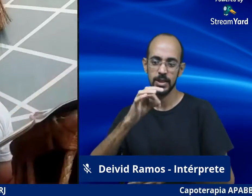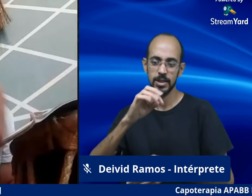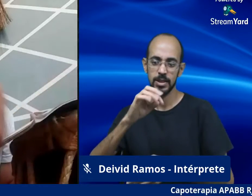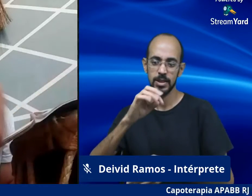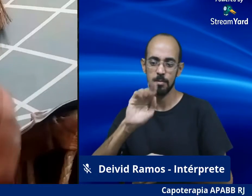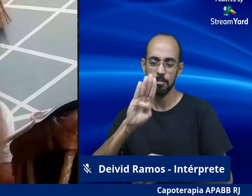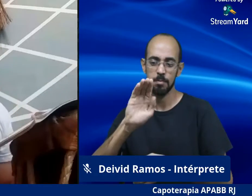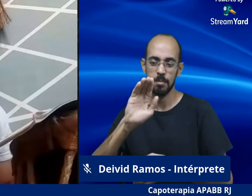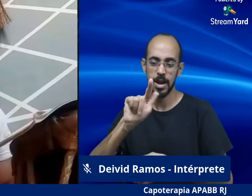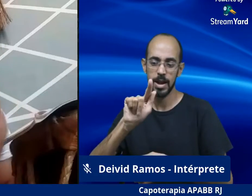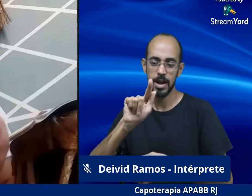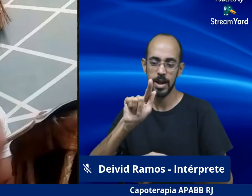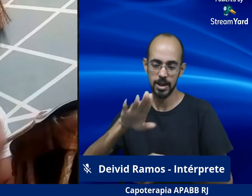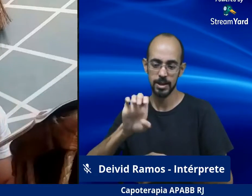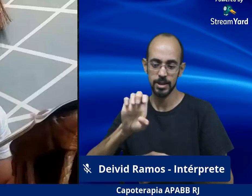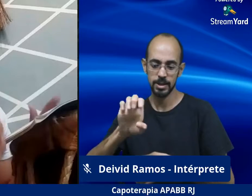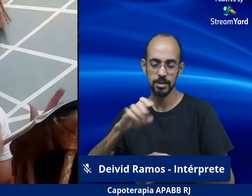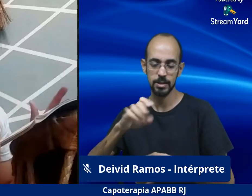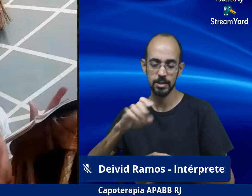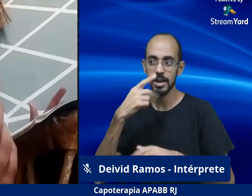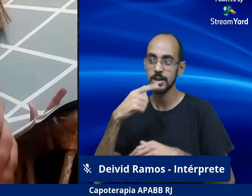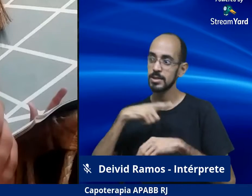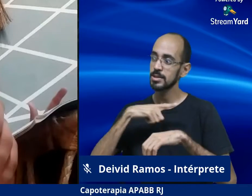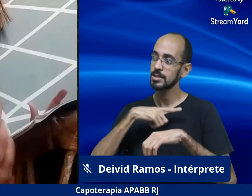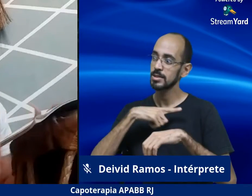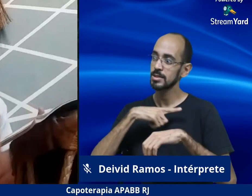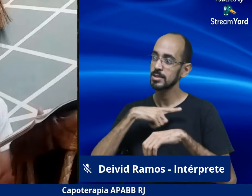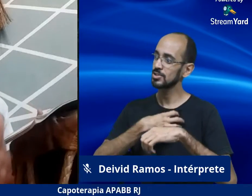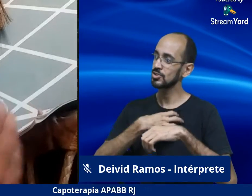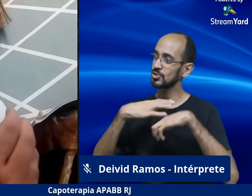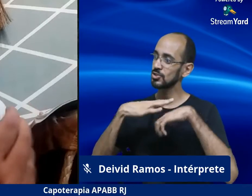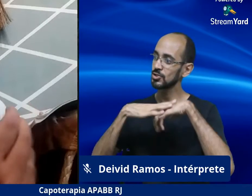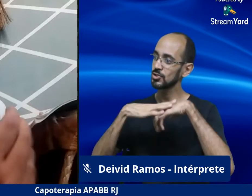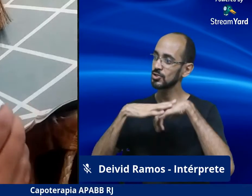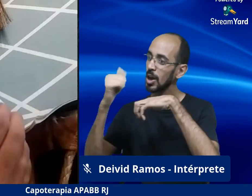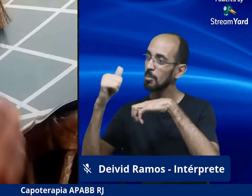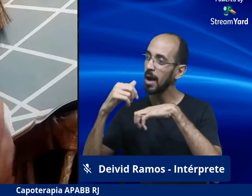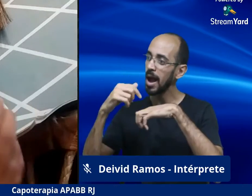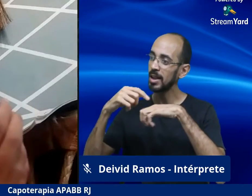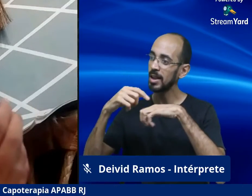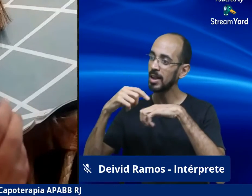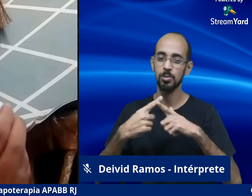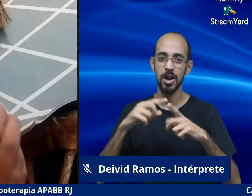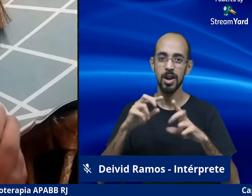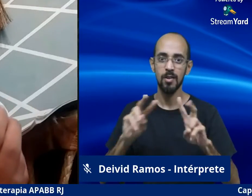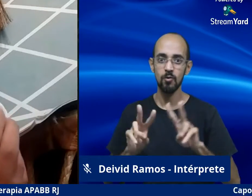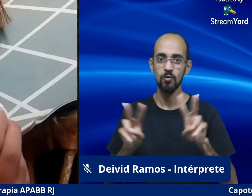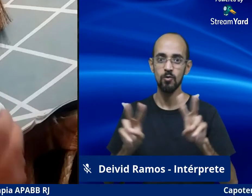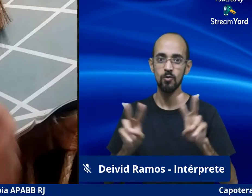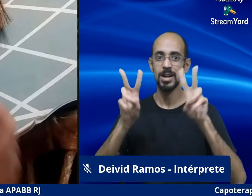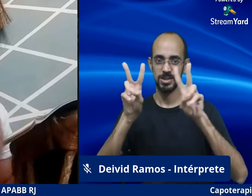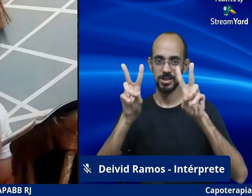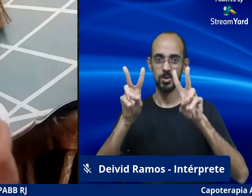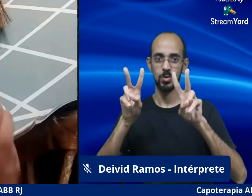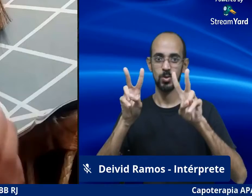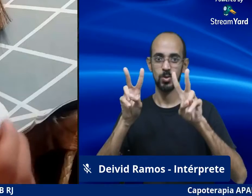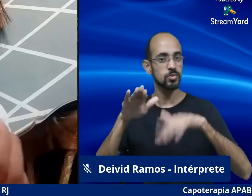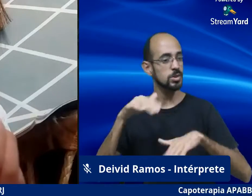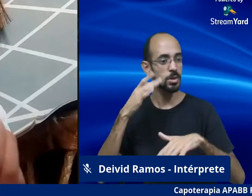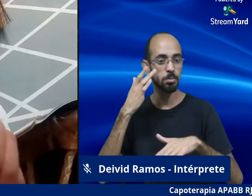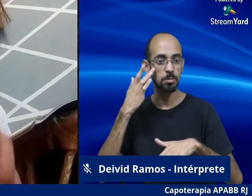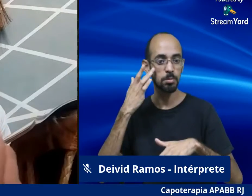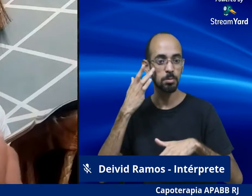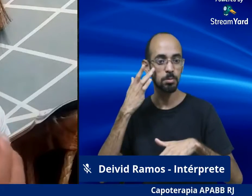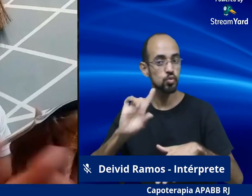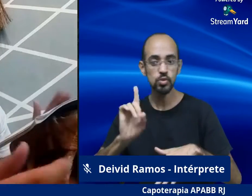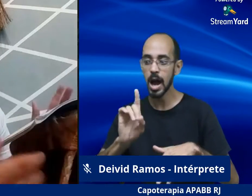como se fosse um chamado para a gente estar ali jogando, mesmo as pessoas que não sabem, né, jogar, não conhecem, nunca